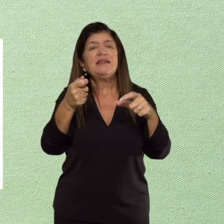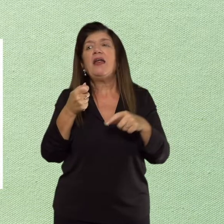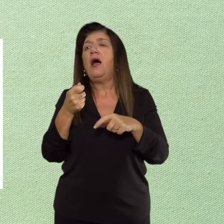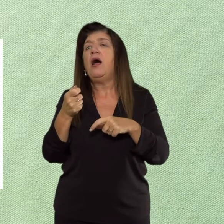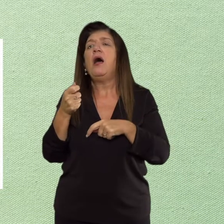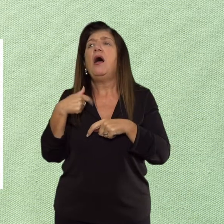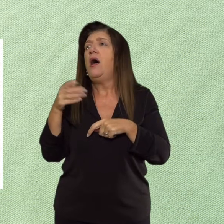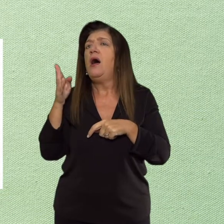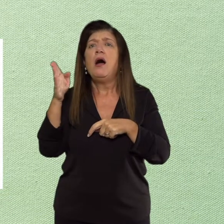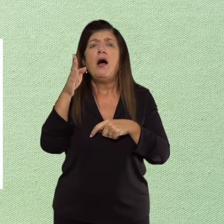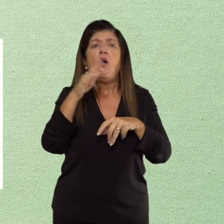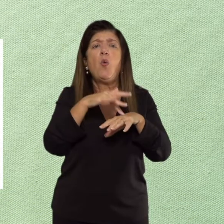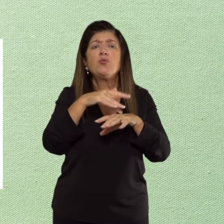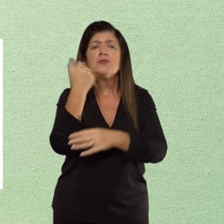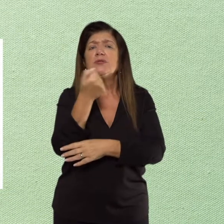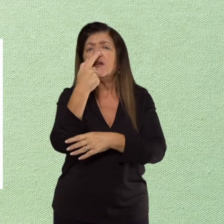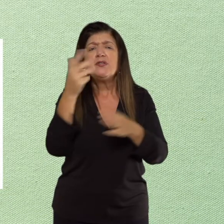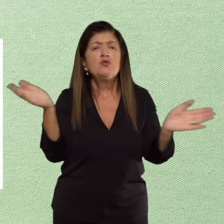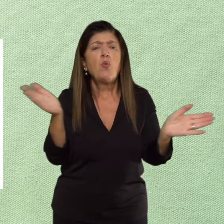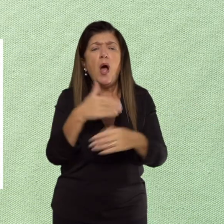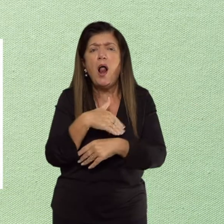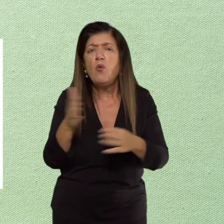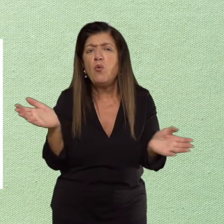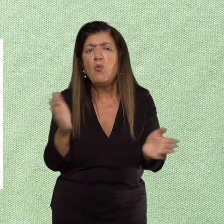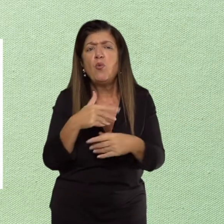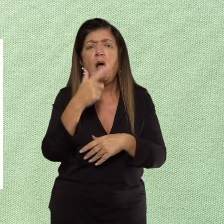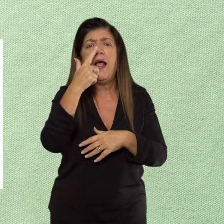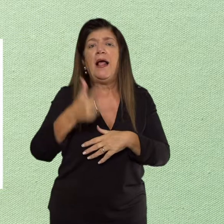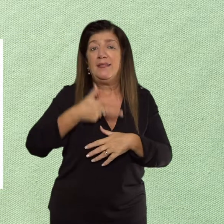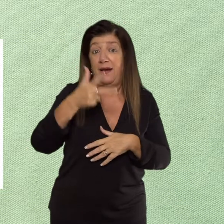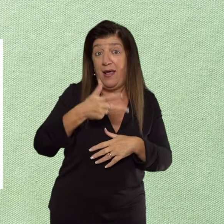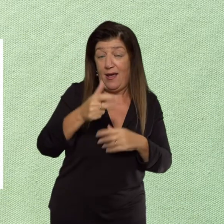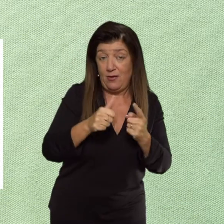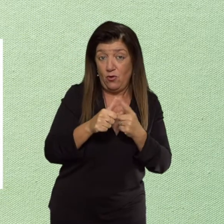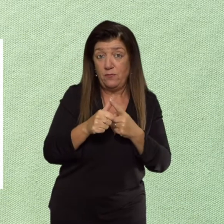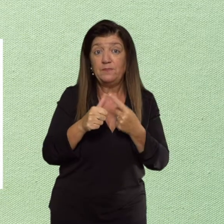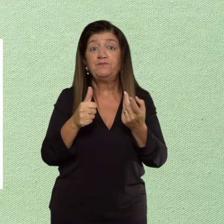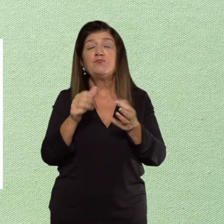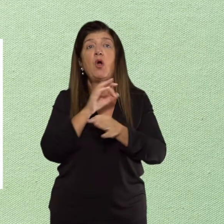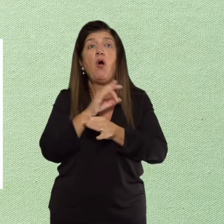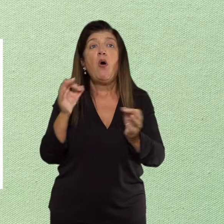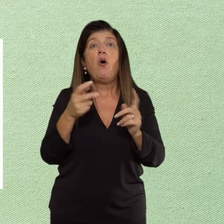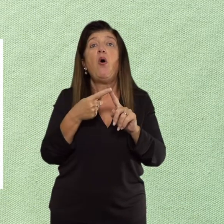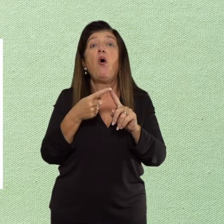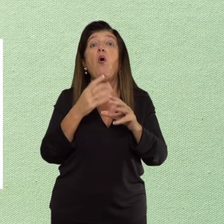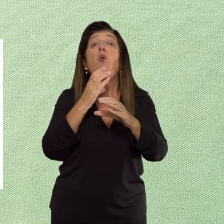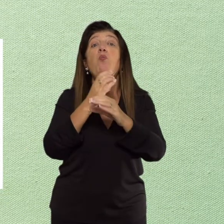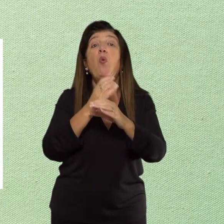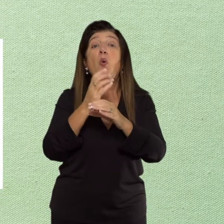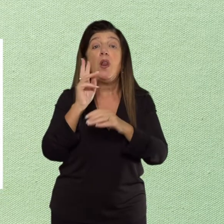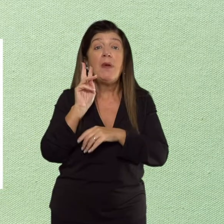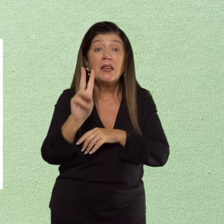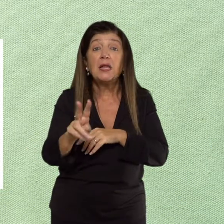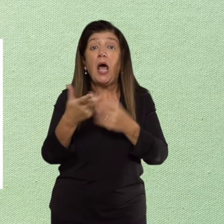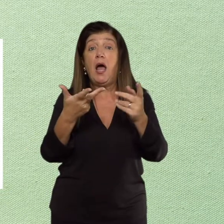usufruire diversi servizi, cioè puoi utilizzarla per prendere il treno, come puoi utilizzarla per prendere l'autobus o il